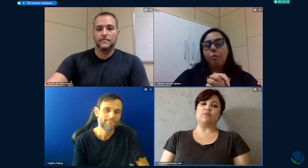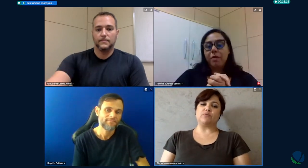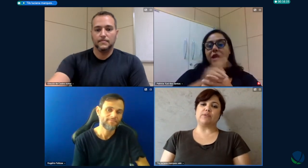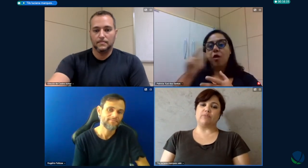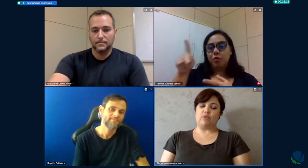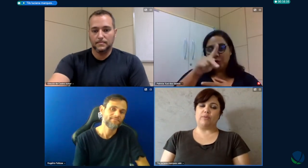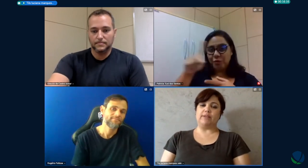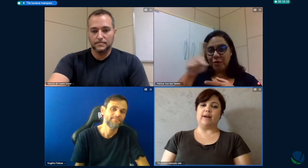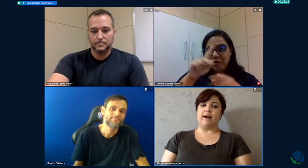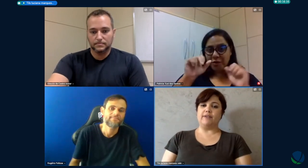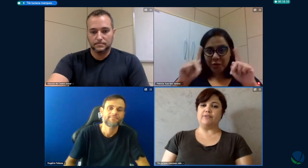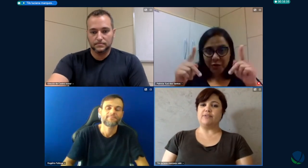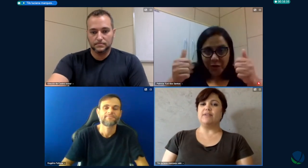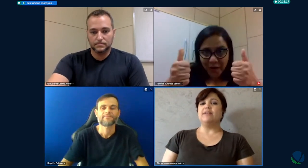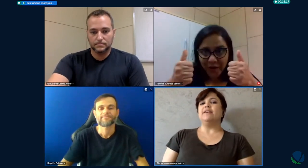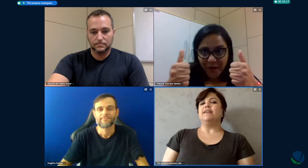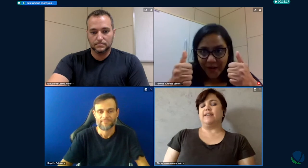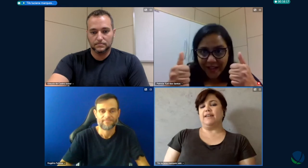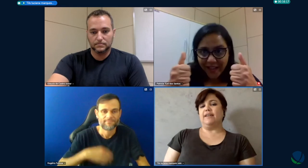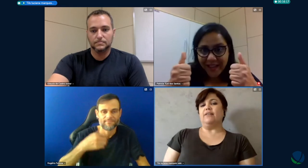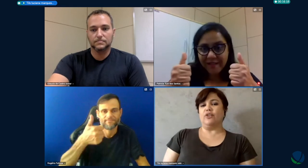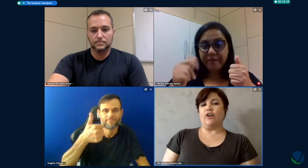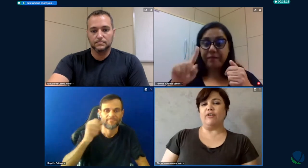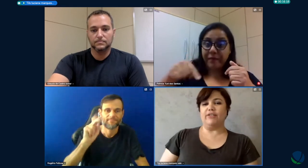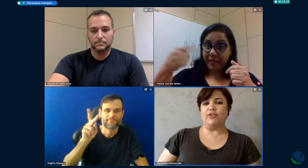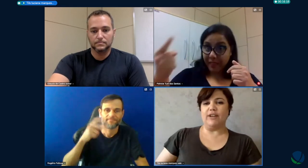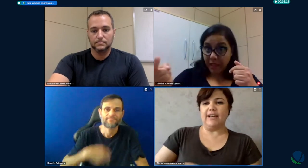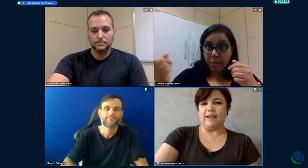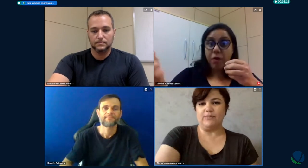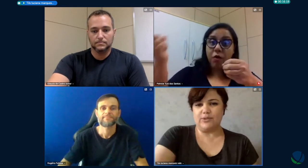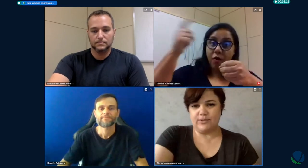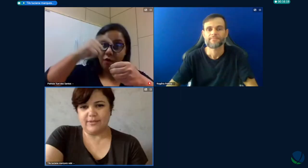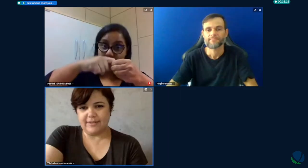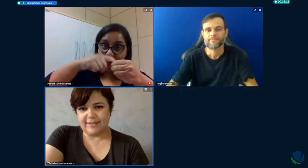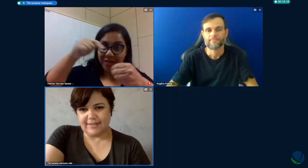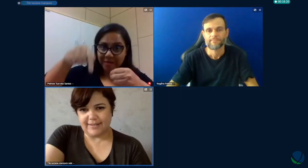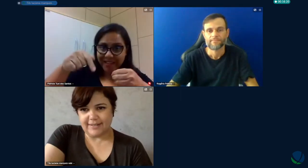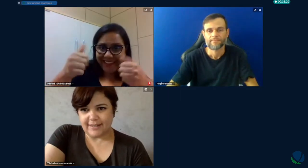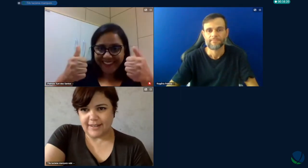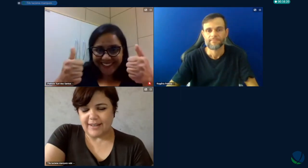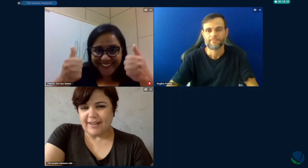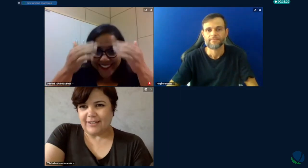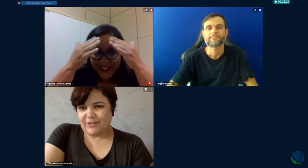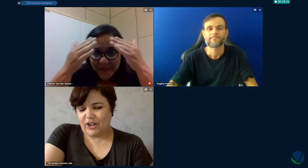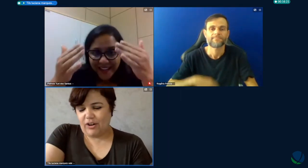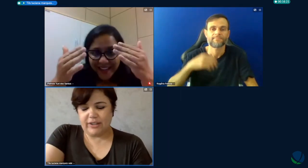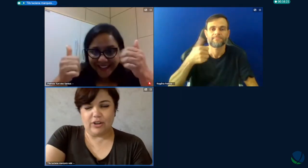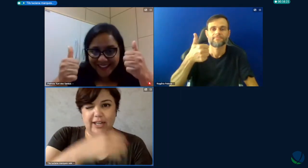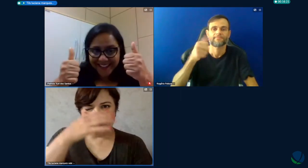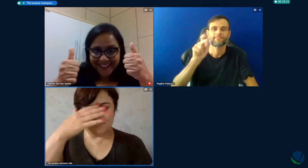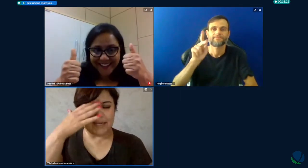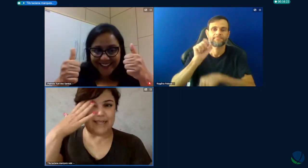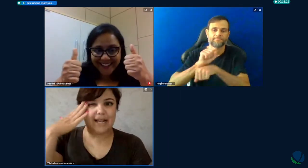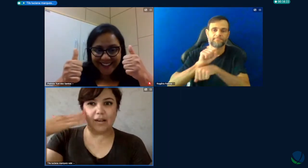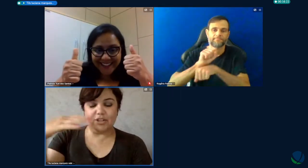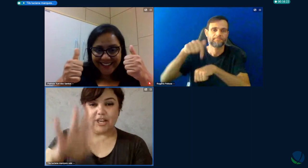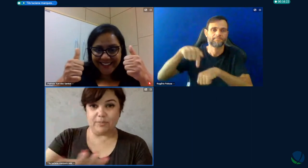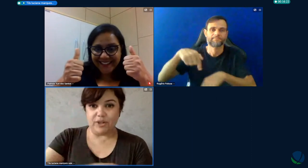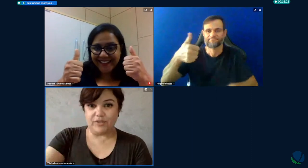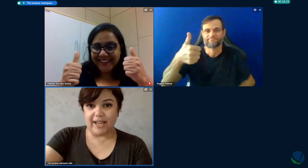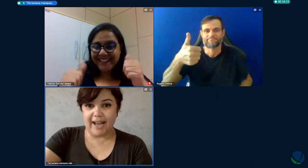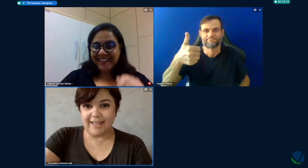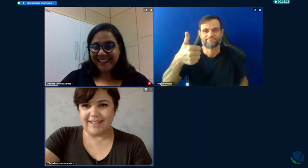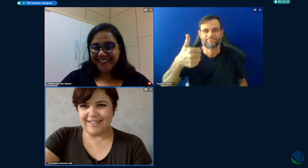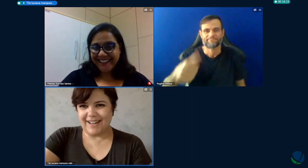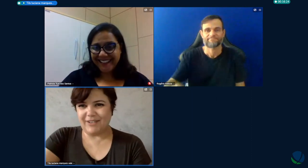e fizemos alguns comentários e logo retornaremos. Logo retornaremos para essa sala. O